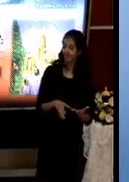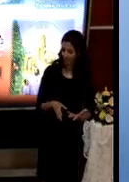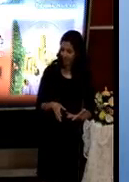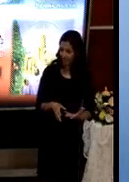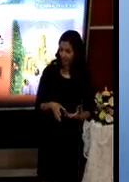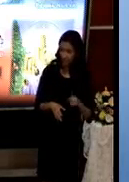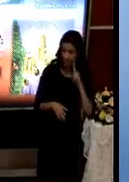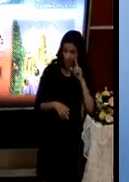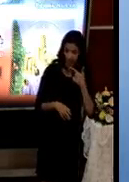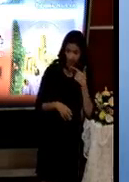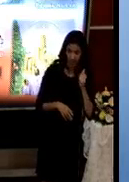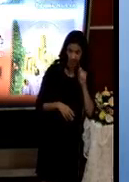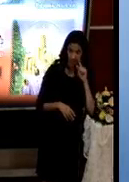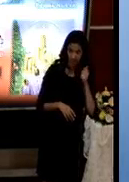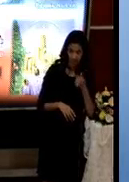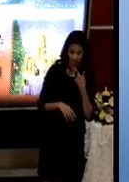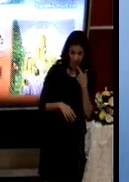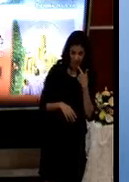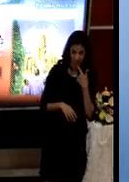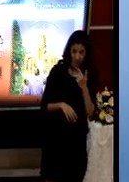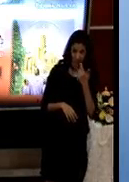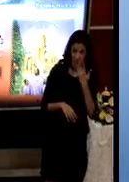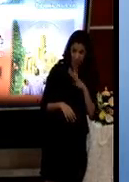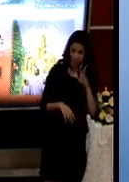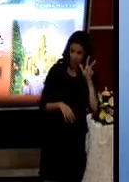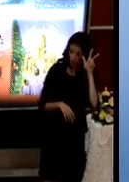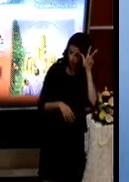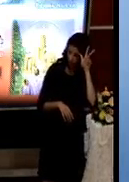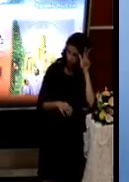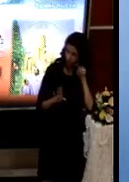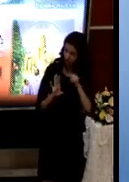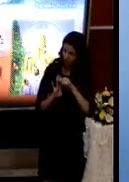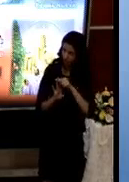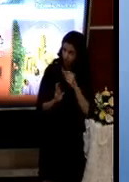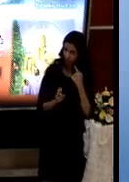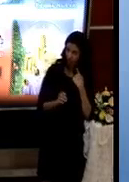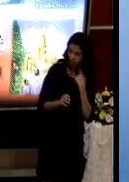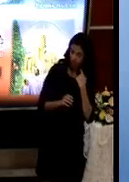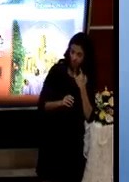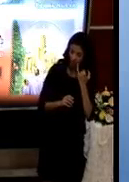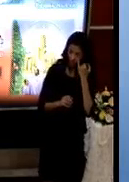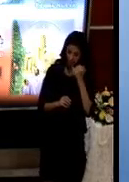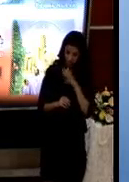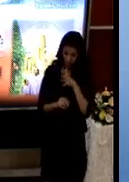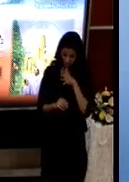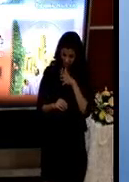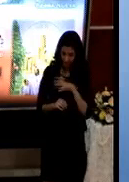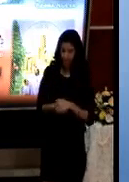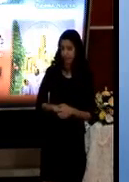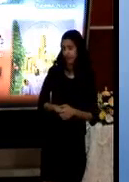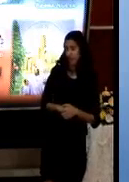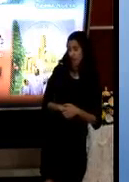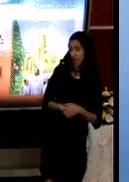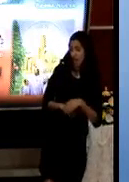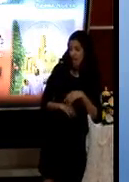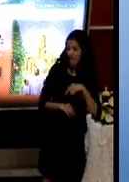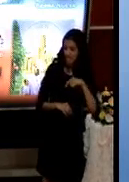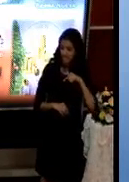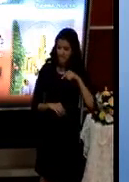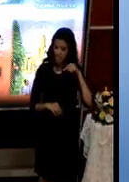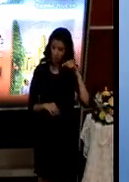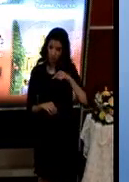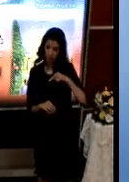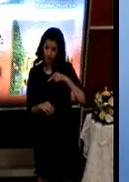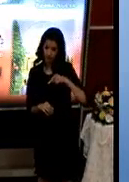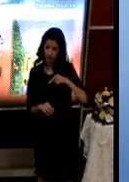Isaías 58, 13 y 14. Si retrajeres el día de reposo tu pie de hacer